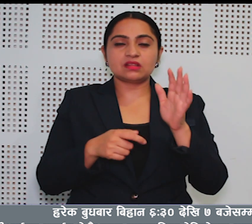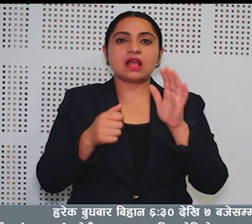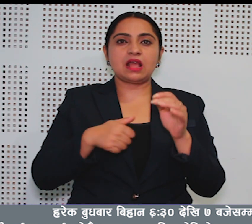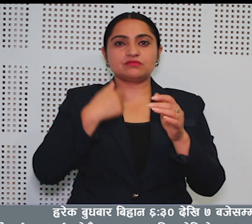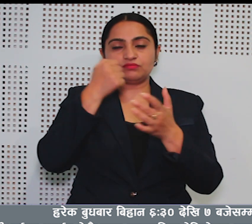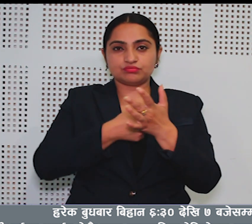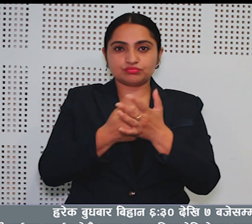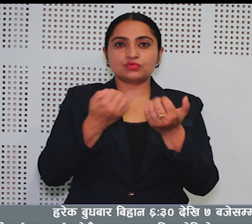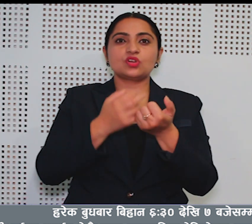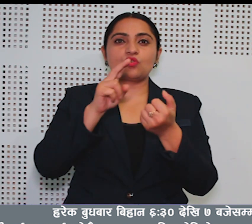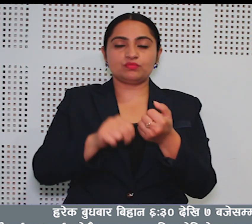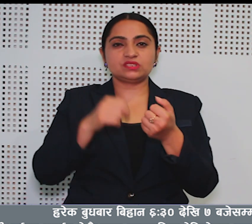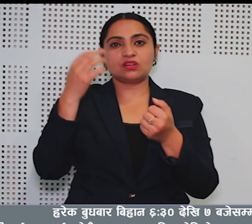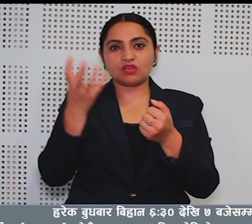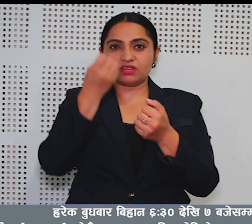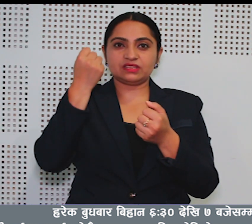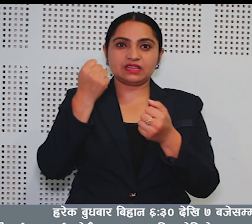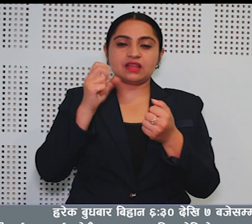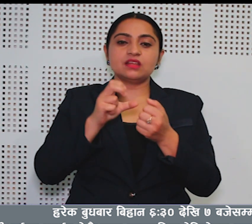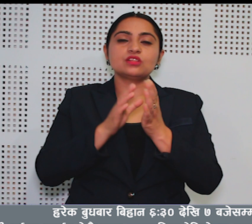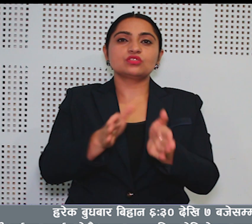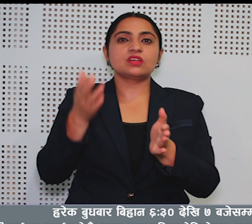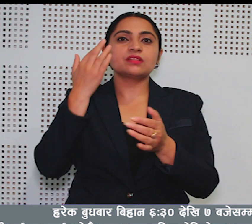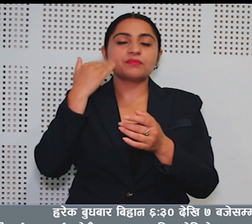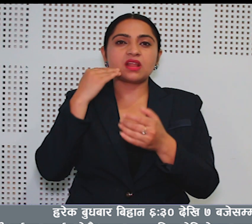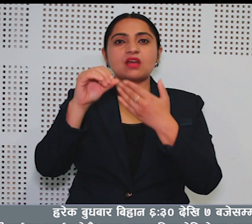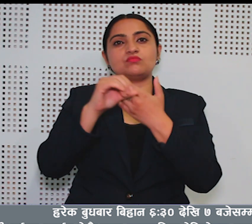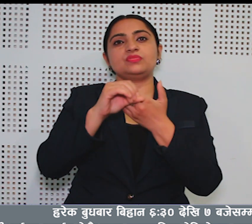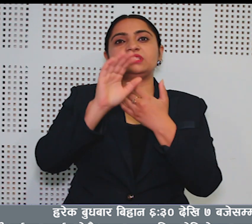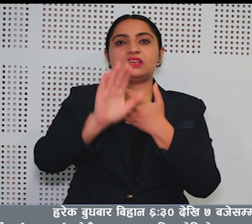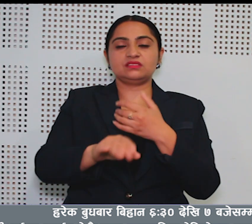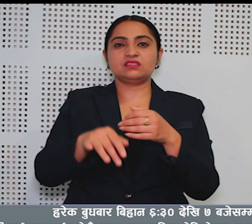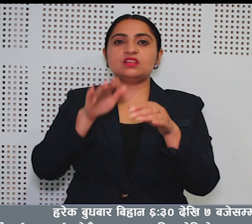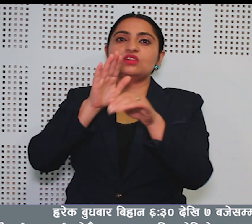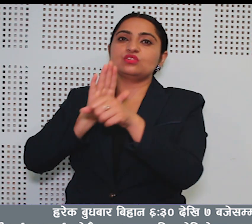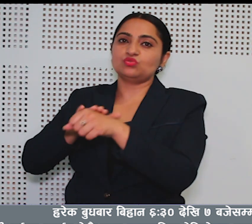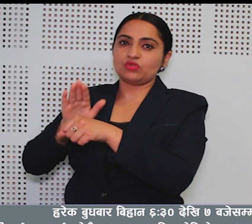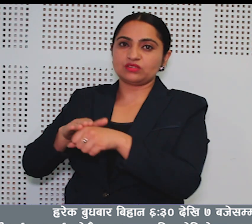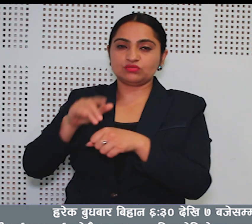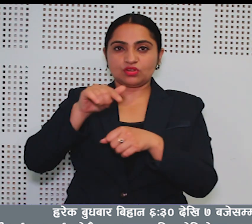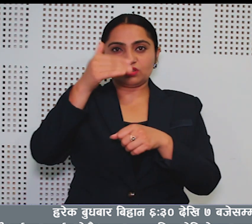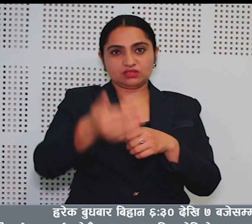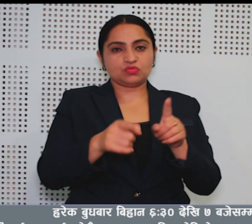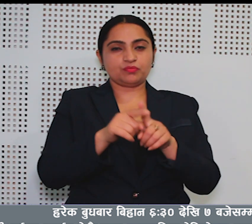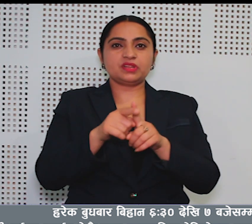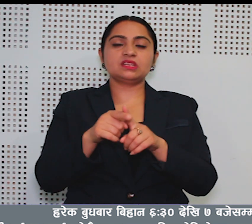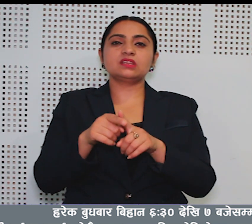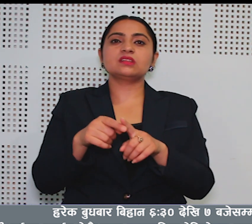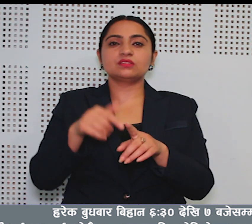अपना अधिकार लागी दलित महिला छी पिछड़ल छुओछूत हम सुनको वो ठारो होय छियै तो कहे छी समारे मुसरे